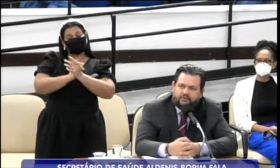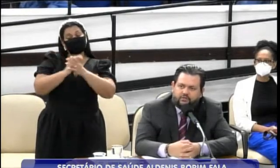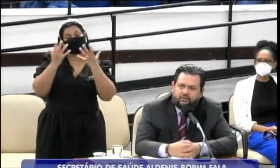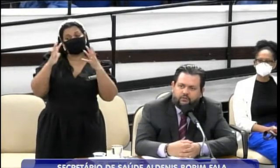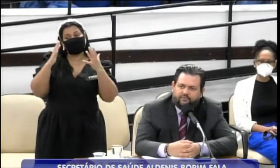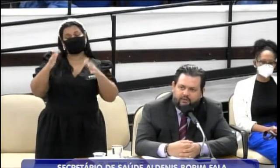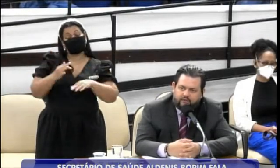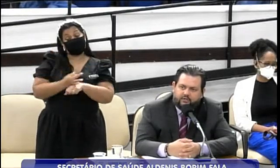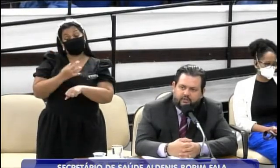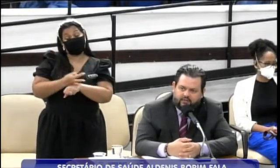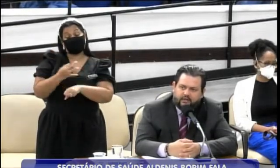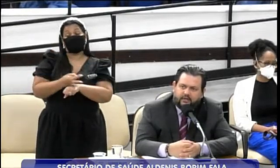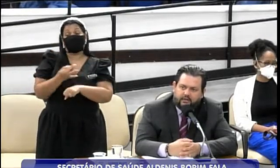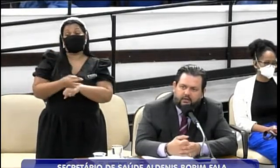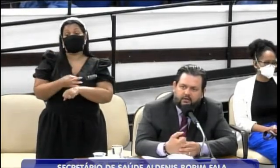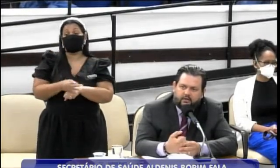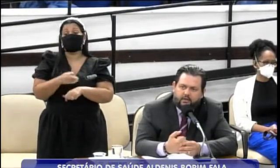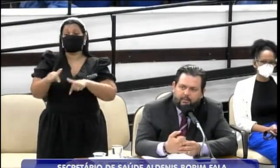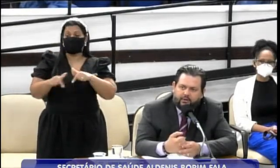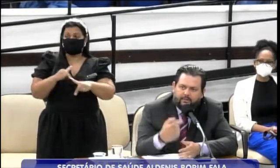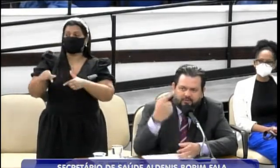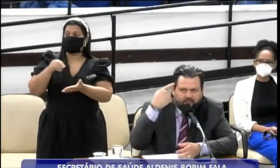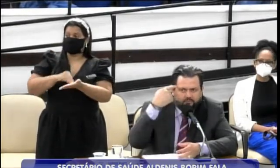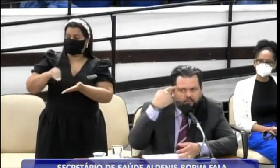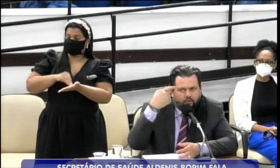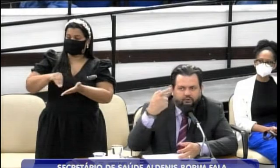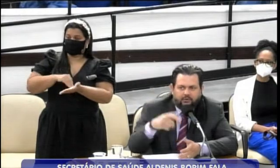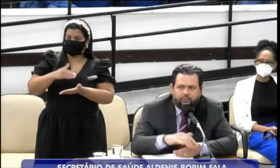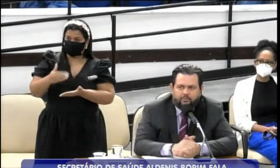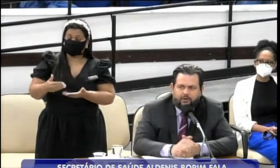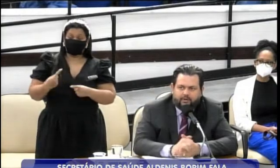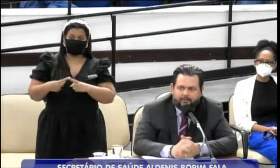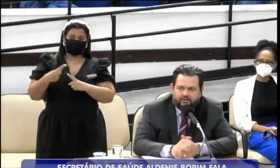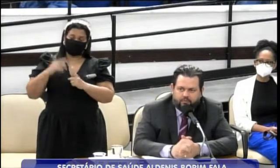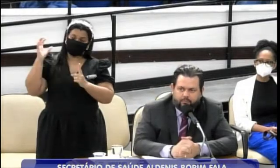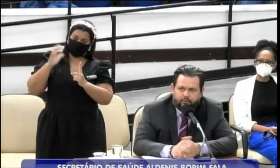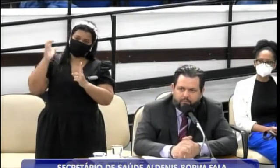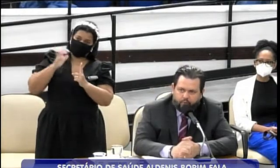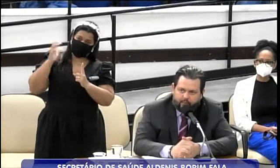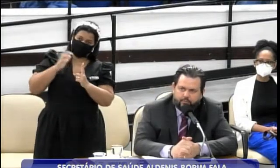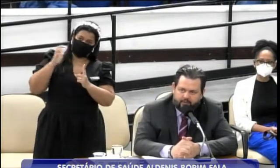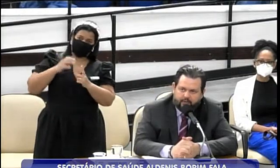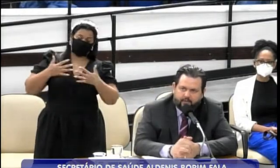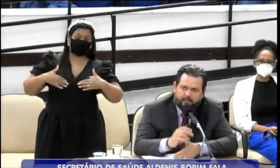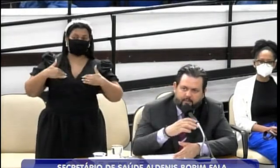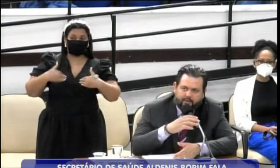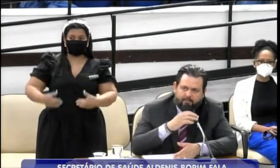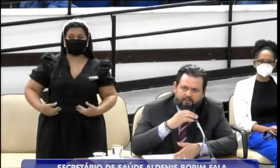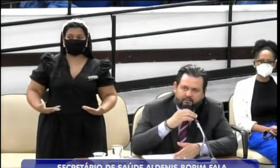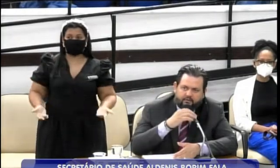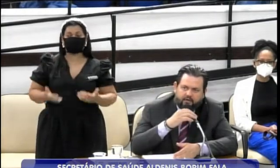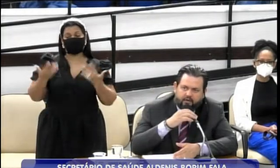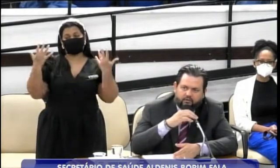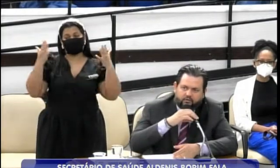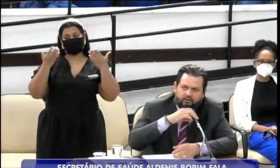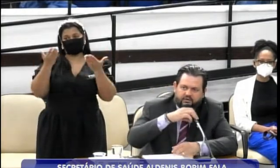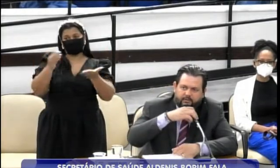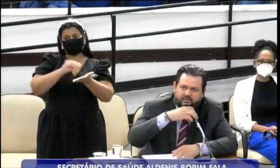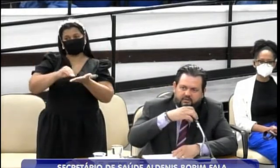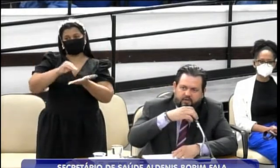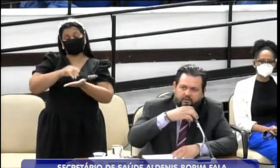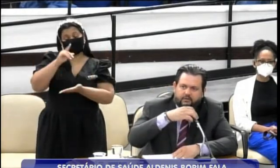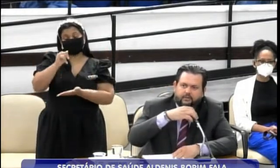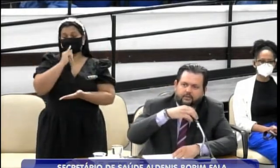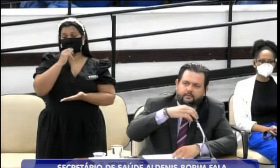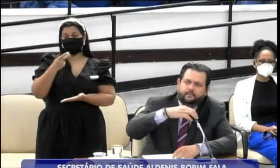aí resistindo à frente da secretaria, porque a pressão psicológica é muito maior que a pressão do próprio corpo, né? Parabéns, secretária. O senhor é um exemplo